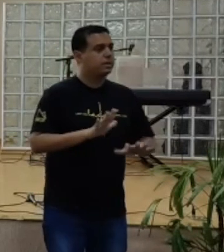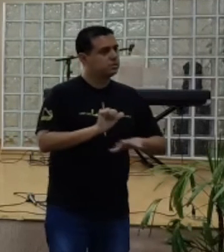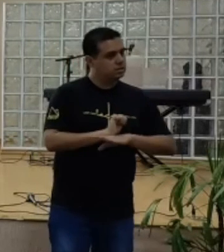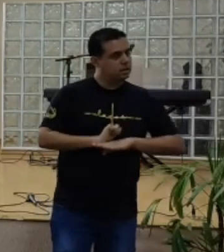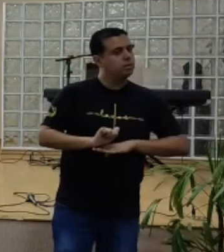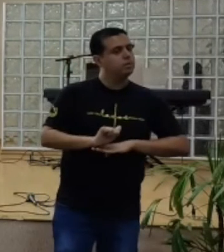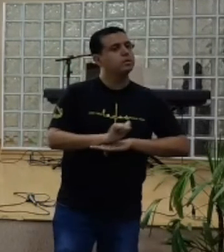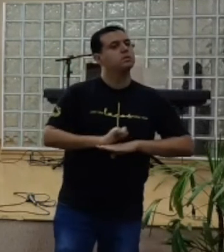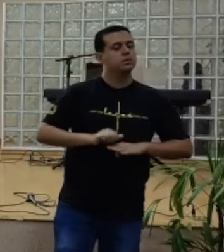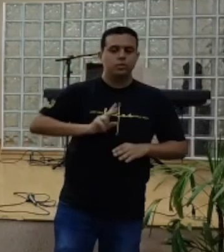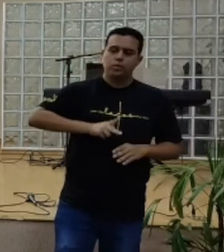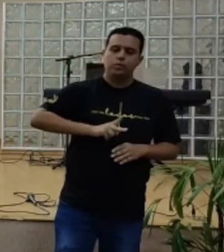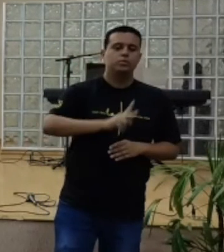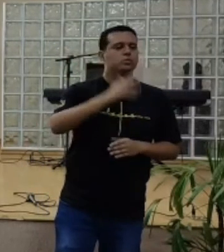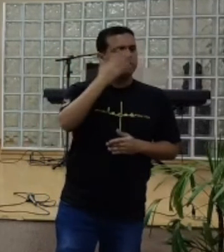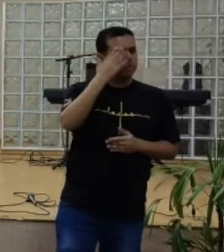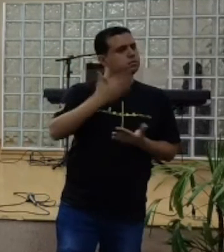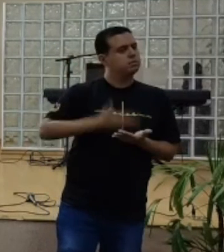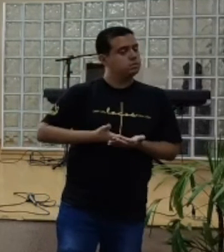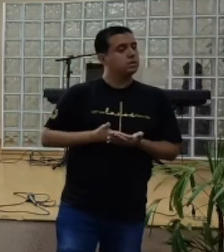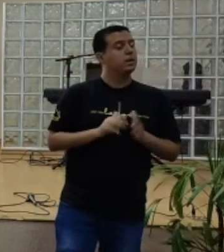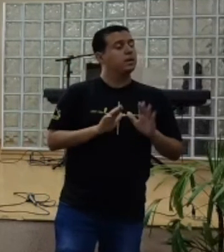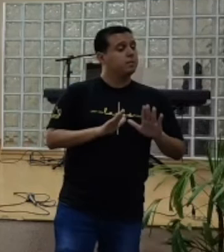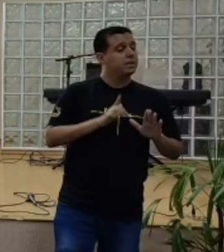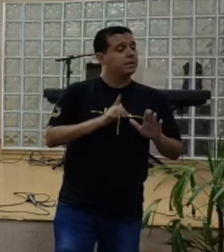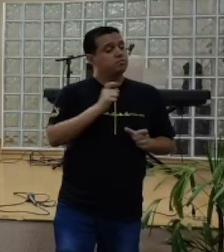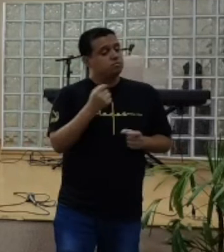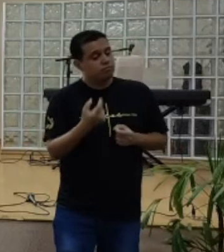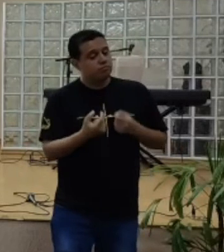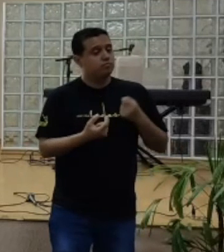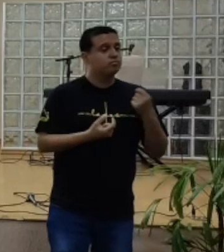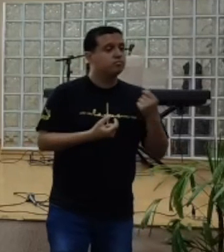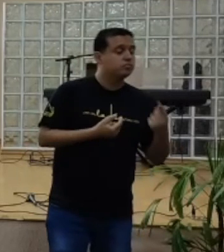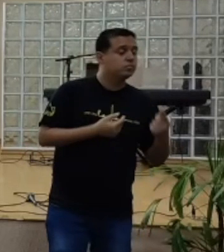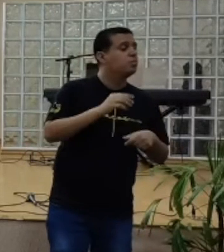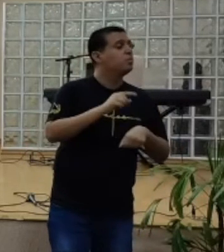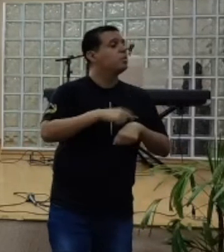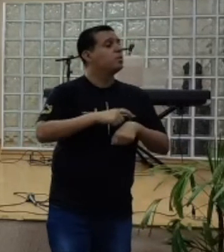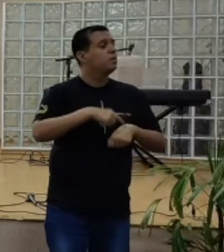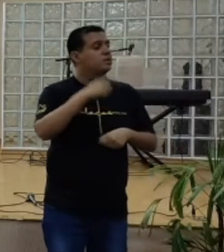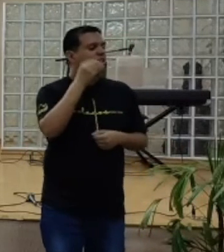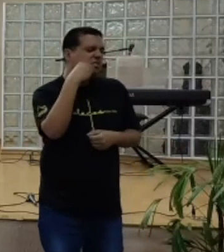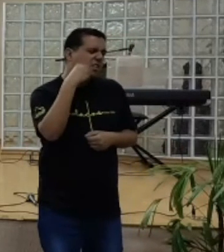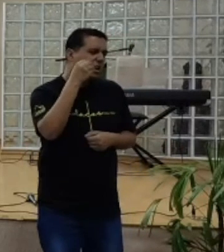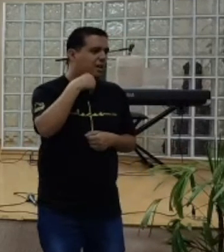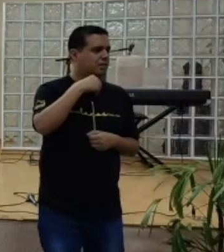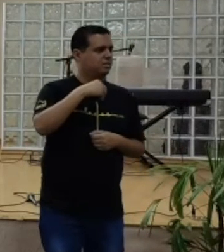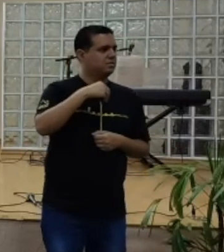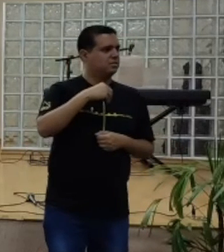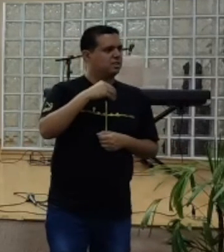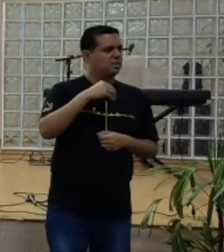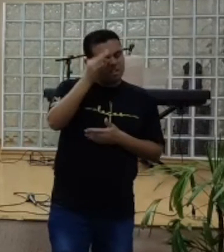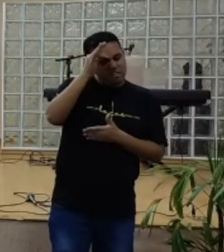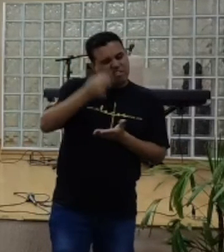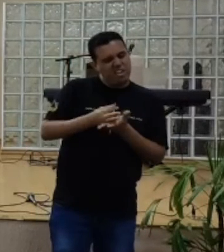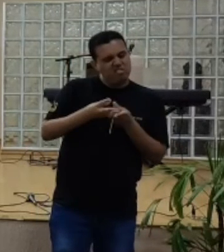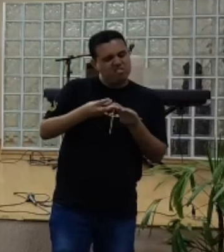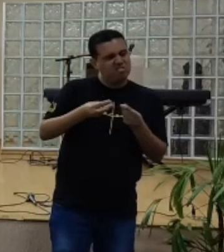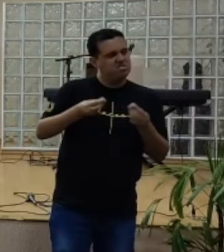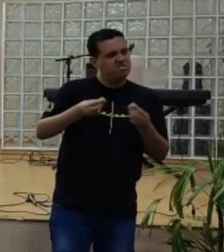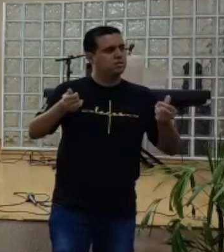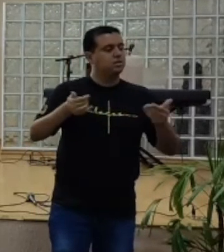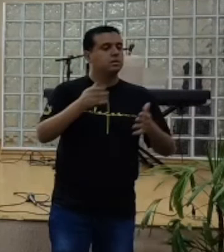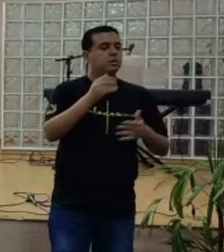mesmo crendo, ele tem sim alguns momentos de fraqueza. E um dos momentos de fraqueza dele